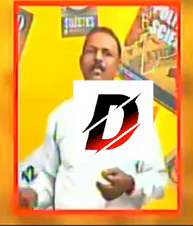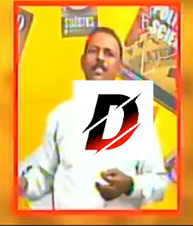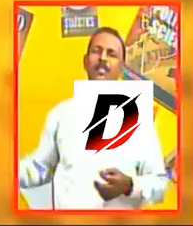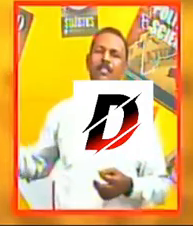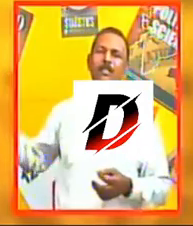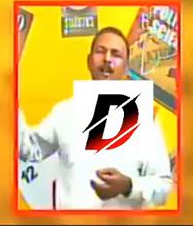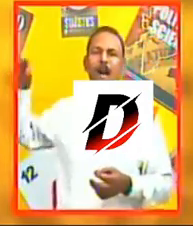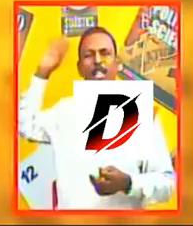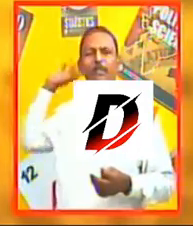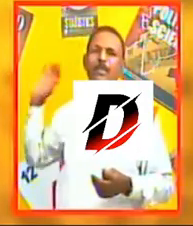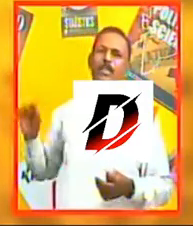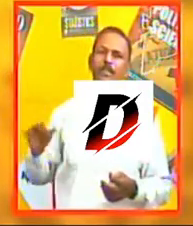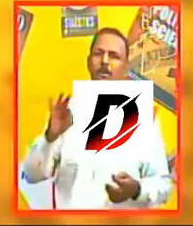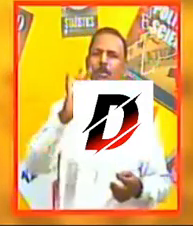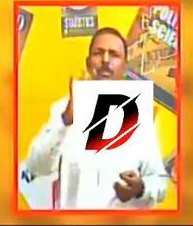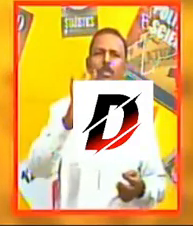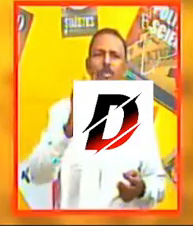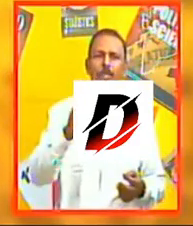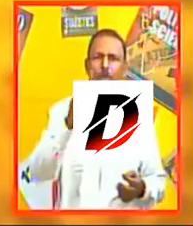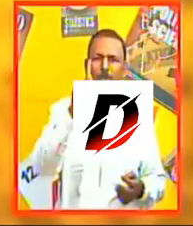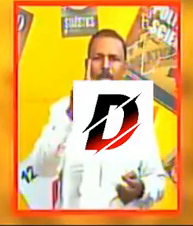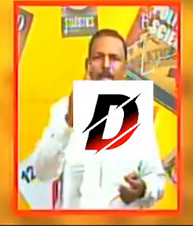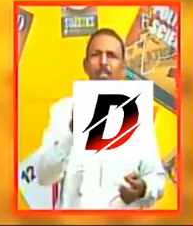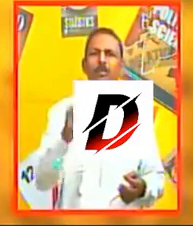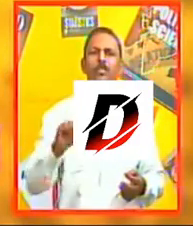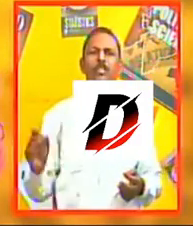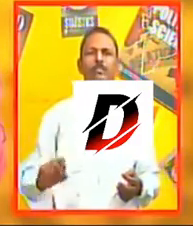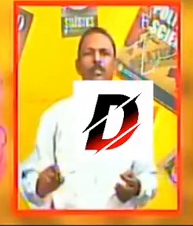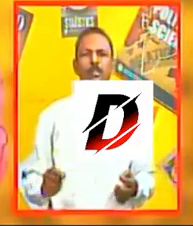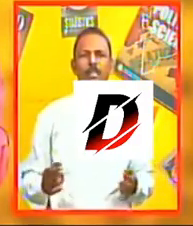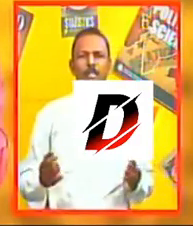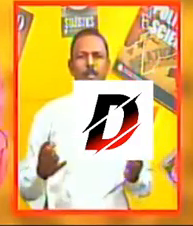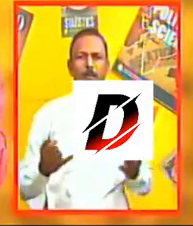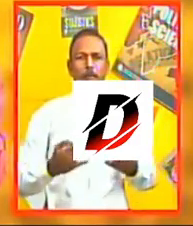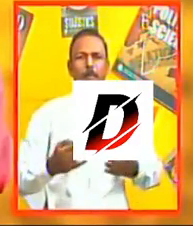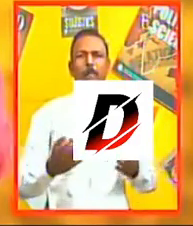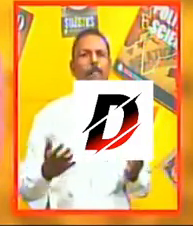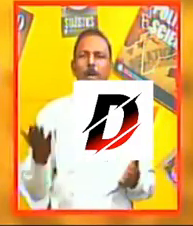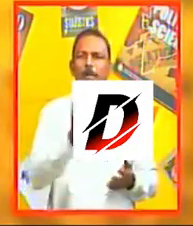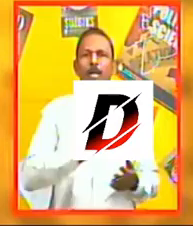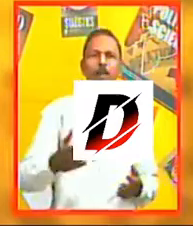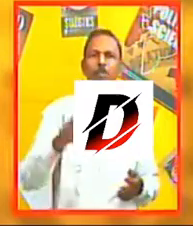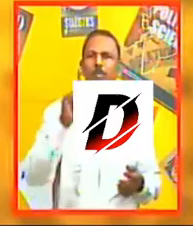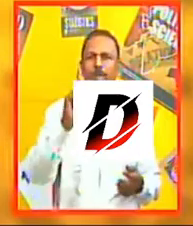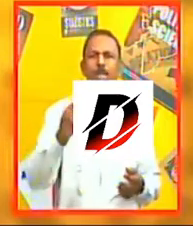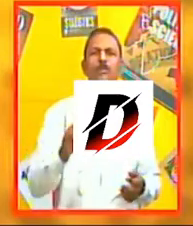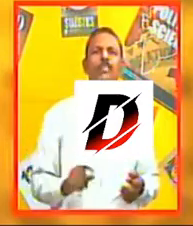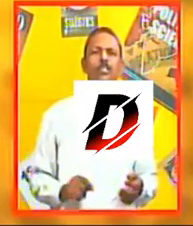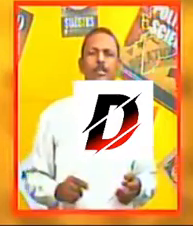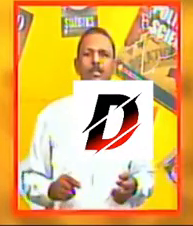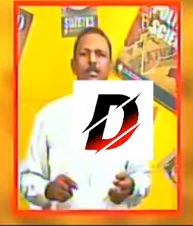இந்திய பெருங்கடல், இந்த 3 கடல் பகுதியிலுமே முதலில் நாம் குறித்து கொள்ள வேண்டும். நீங்கள் எப்போ நீங்கள் மேப்